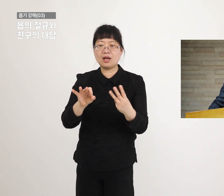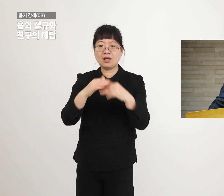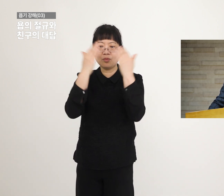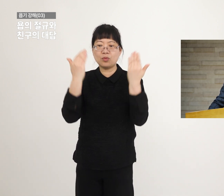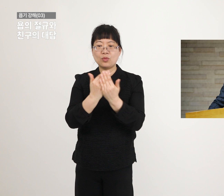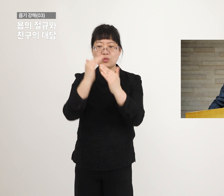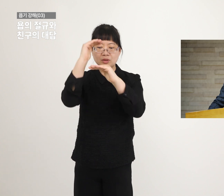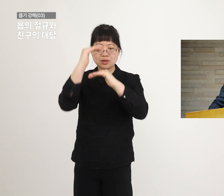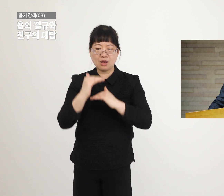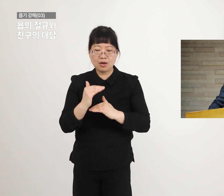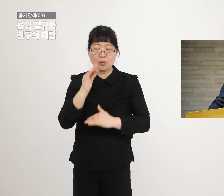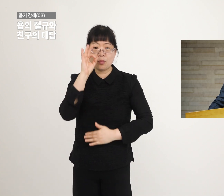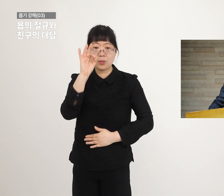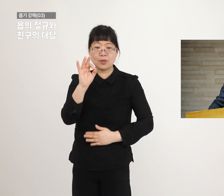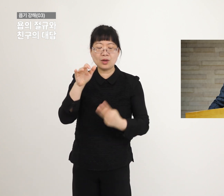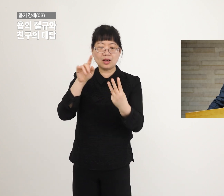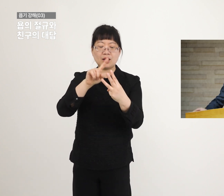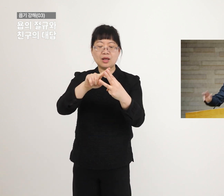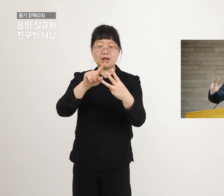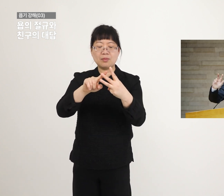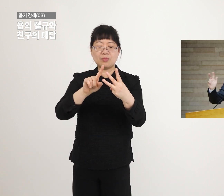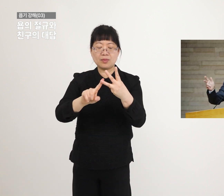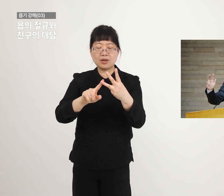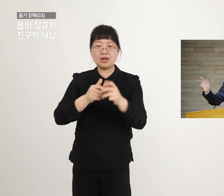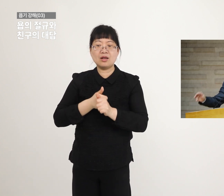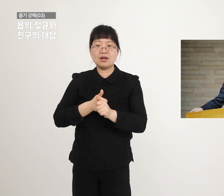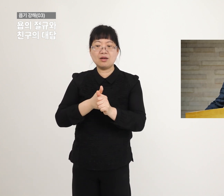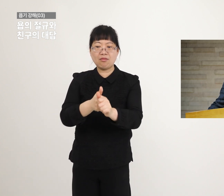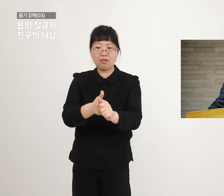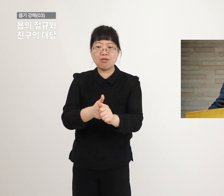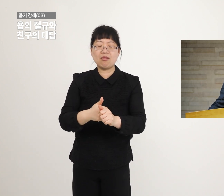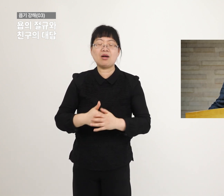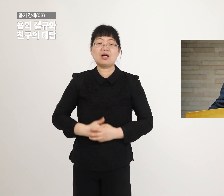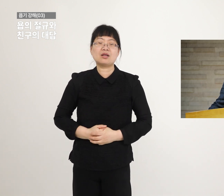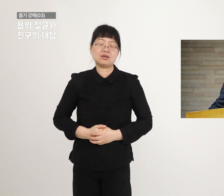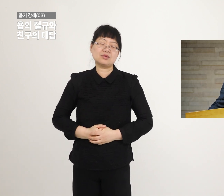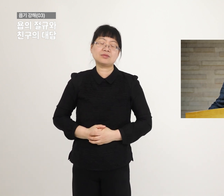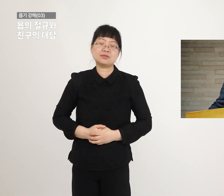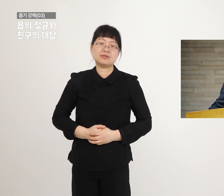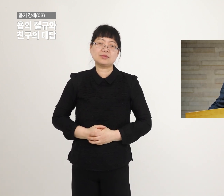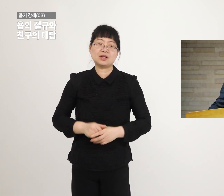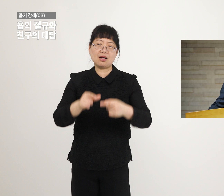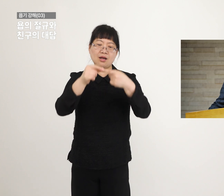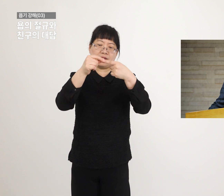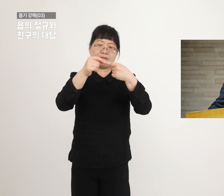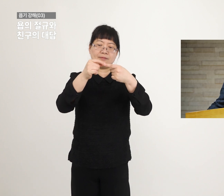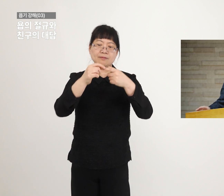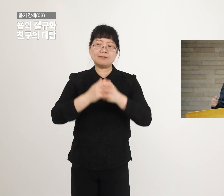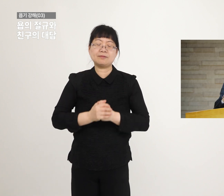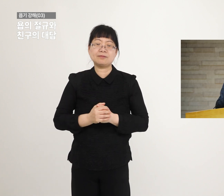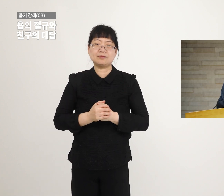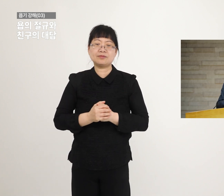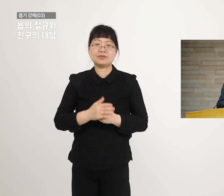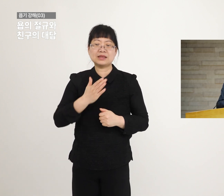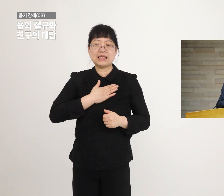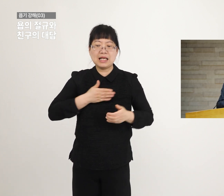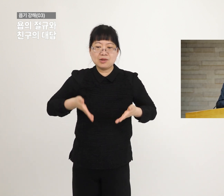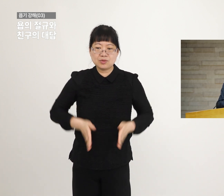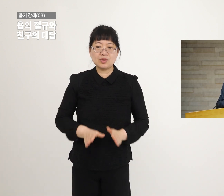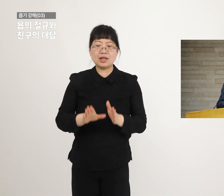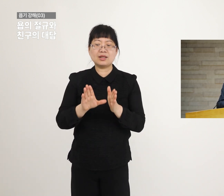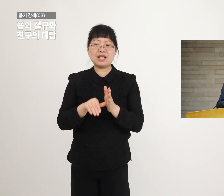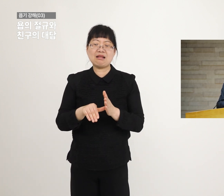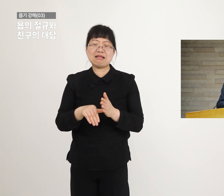전체는 세 차례에 걸쳐 세 개의 본질에 걸쳐 첫째는 자기 출생에